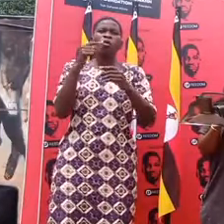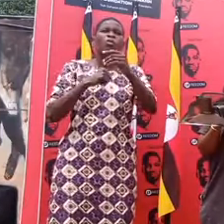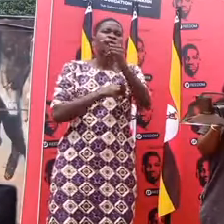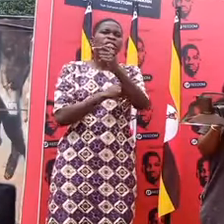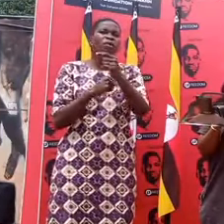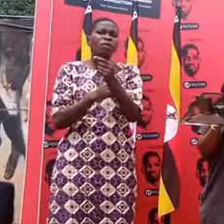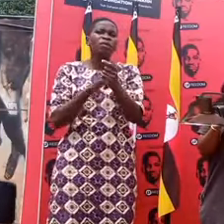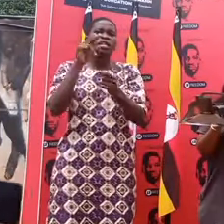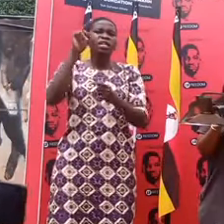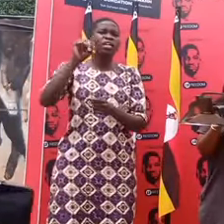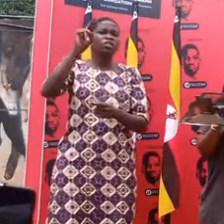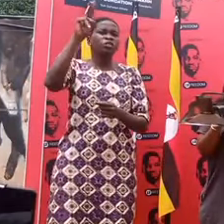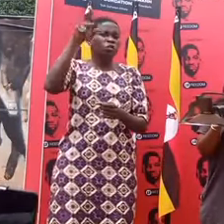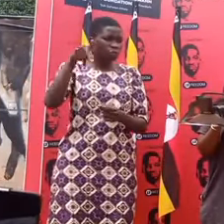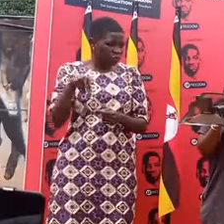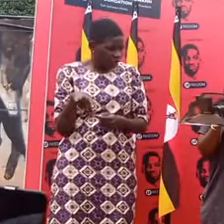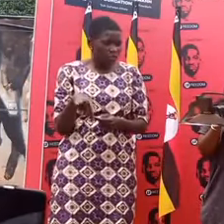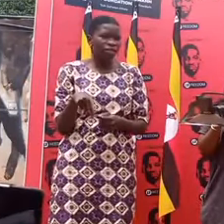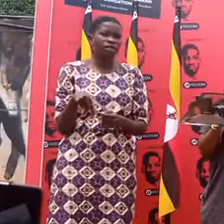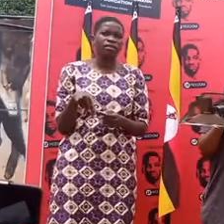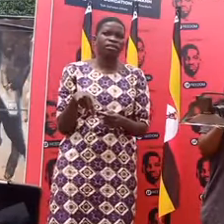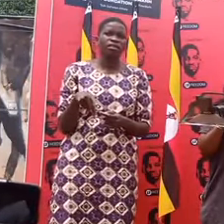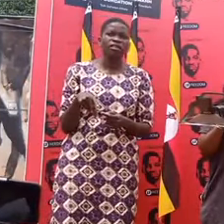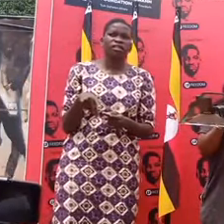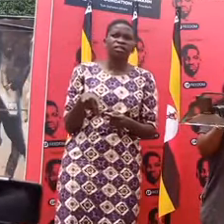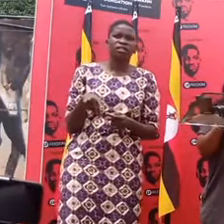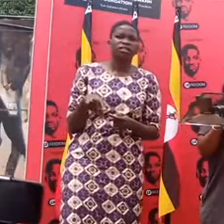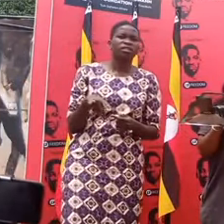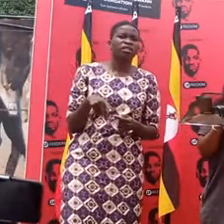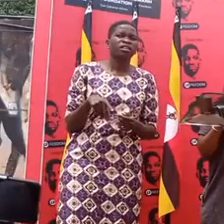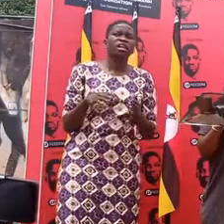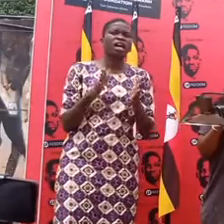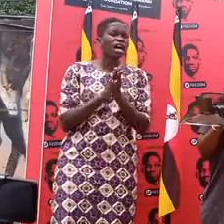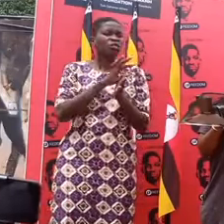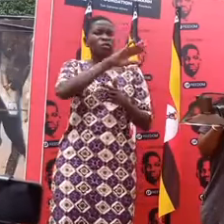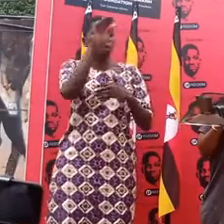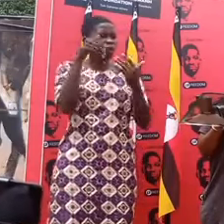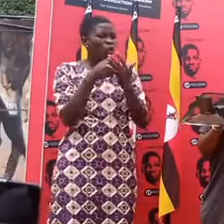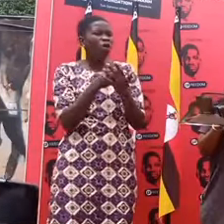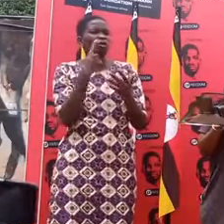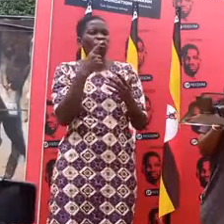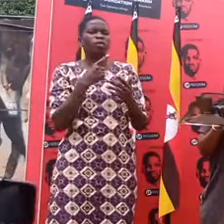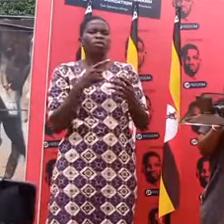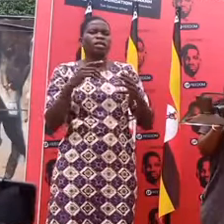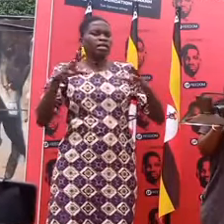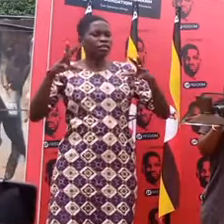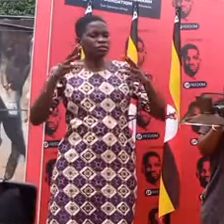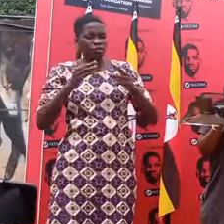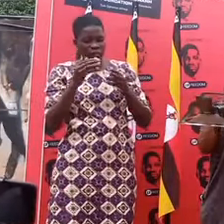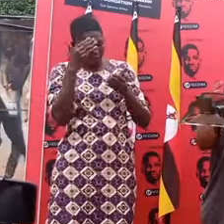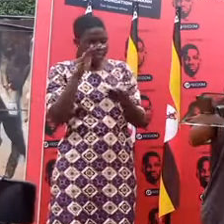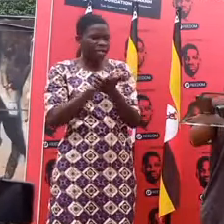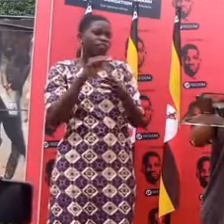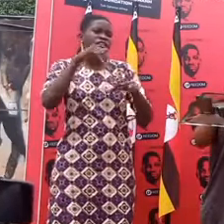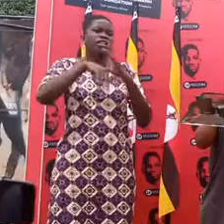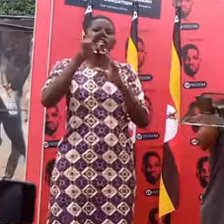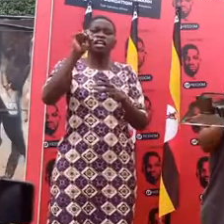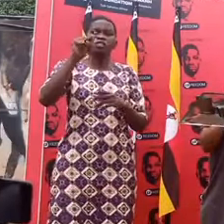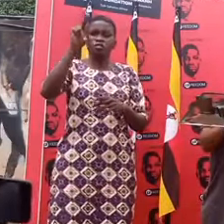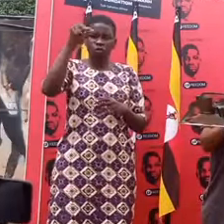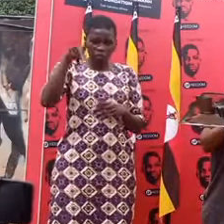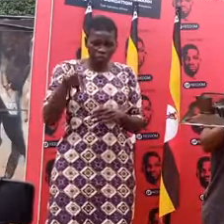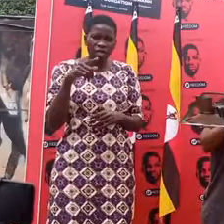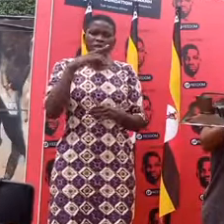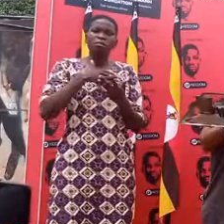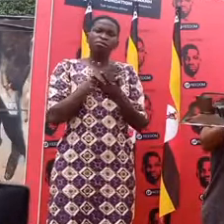Nchubina cha National Unity Platform. Oba abebe elamu wa kukopamu. Tuma sawa mule mekuku wa mani. Uwe biko wabi nye